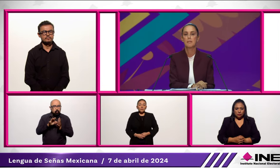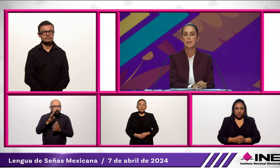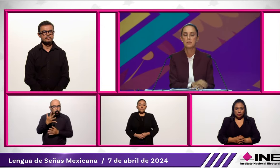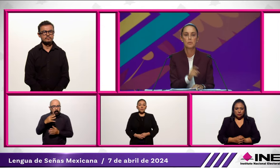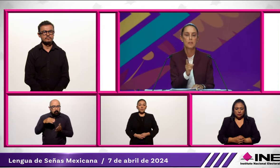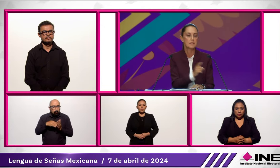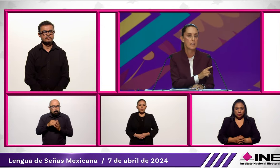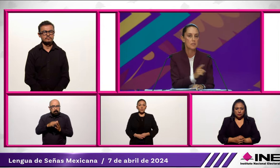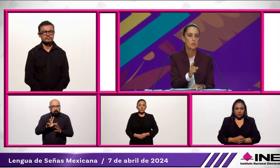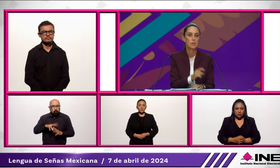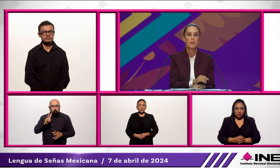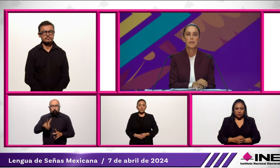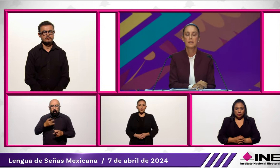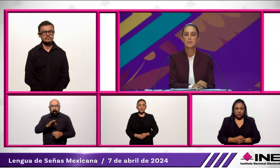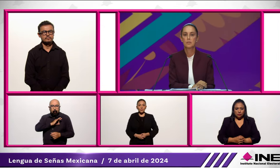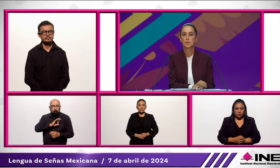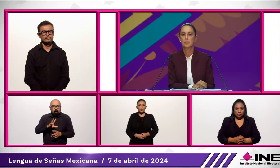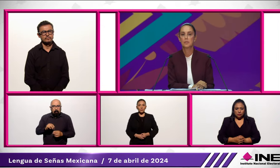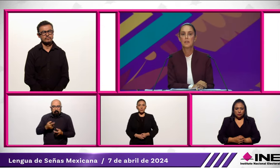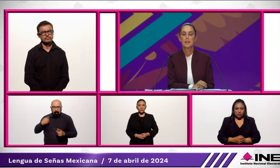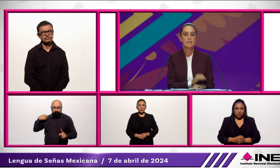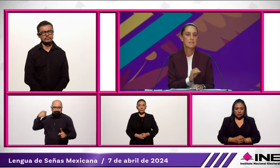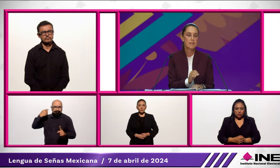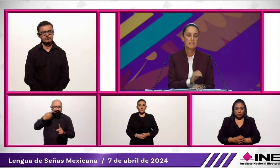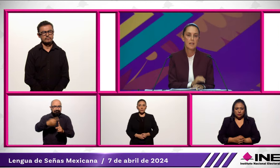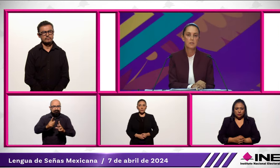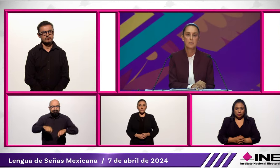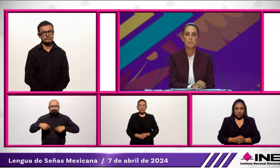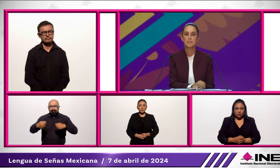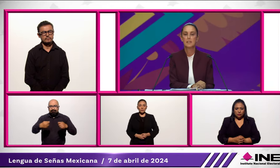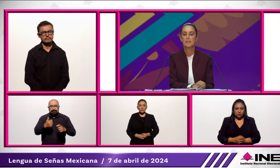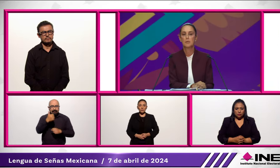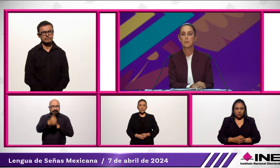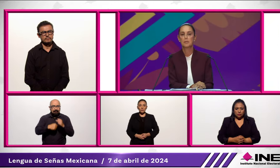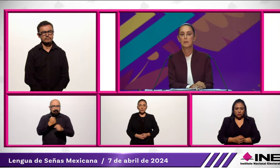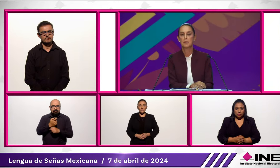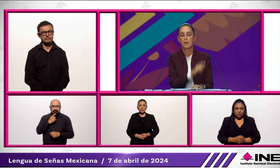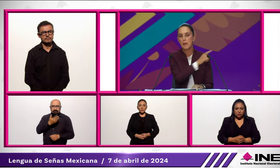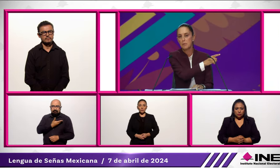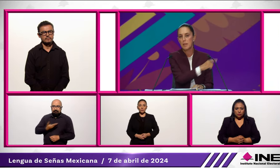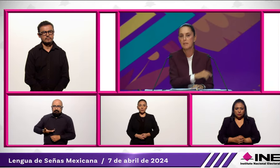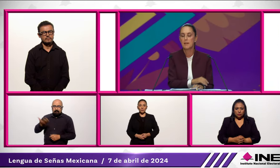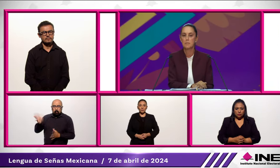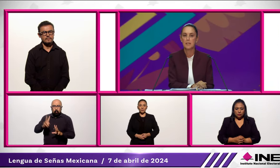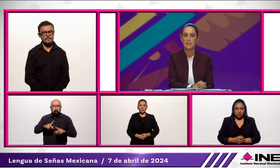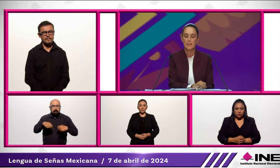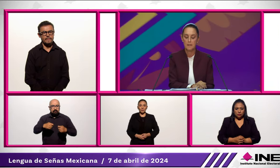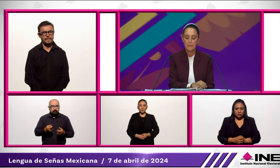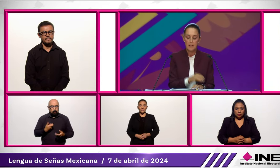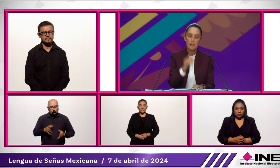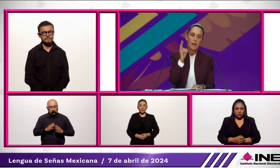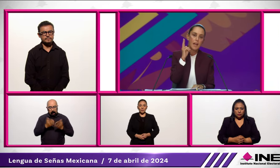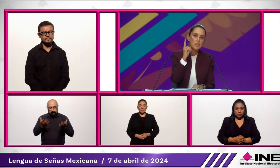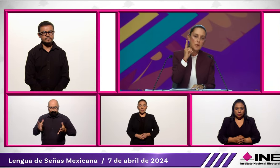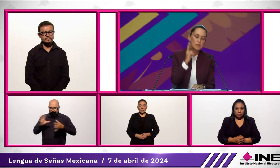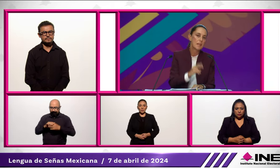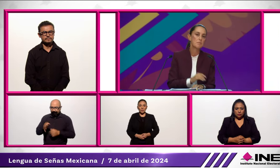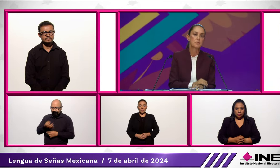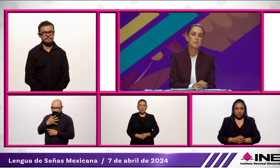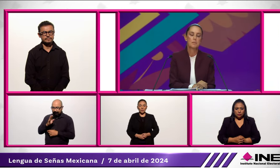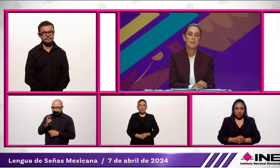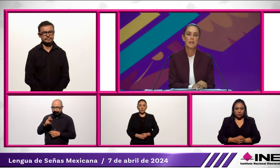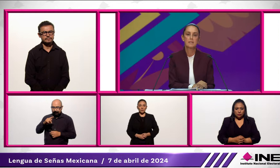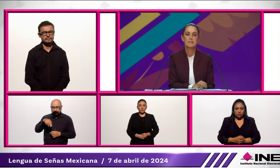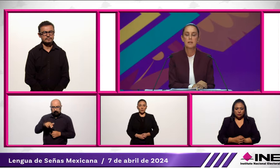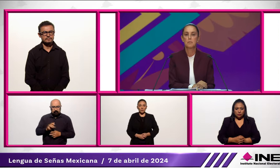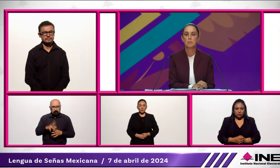se pudiera haber hecho lo que se ha hecho en estos casi 6 años del presidente López Obrador. Ahora voy a la ivermectina. Hay dos